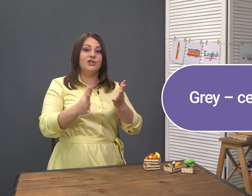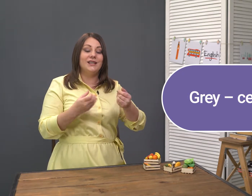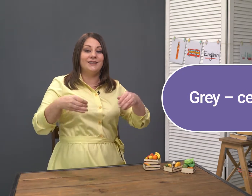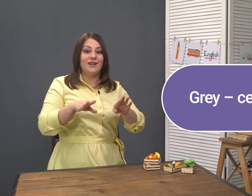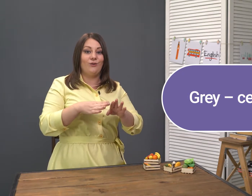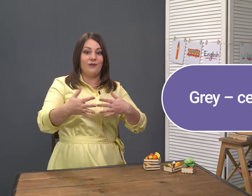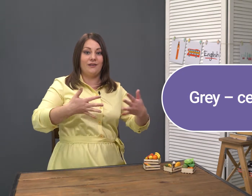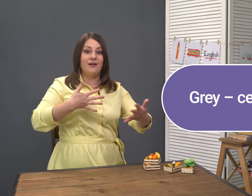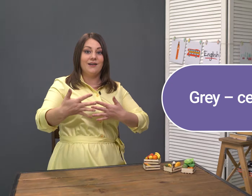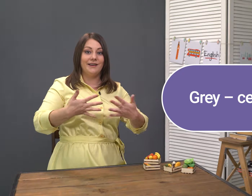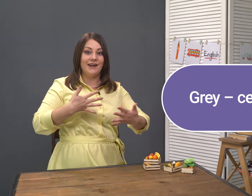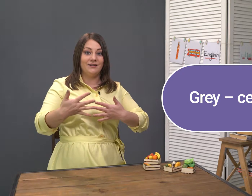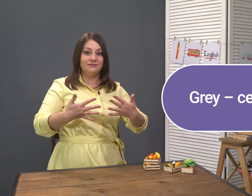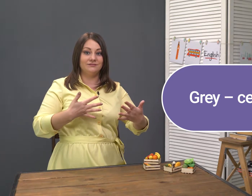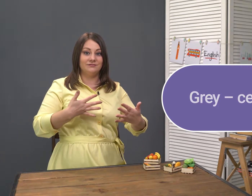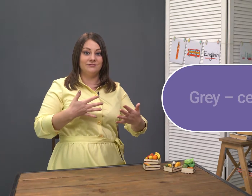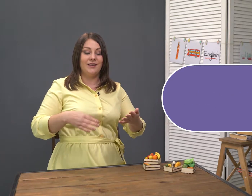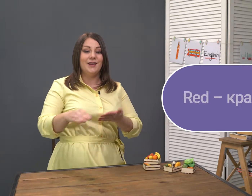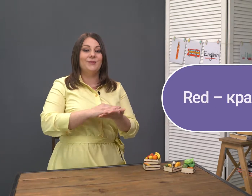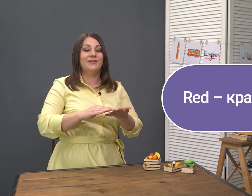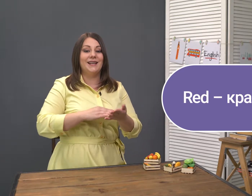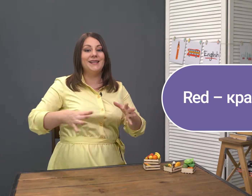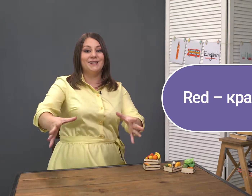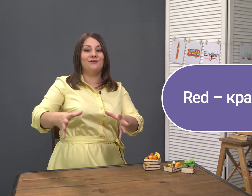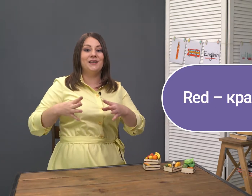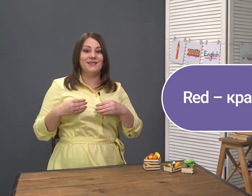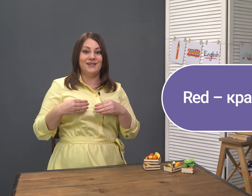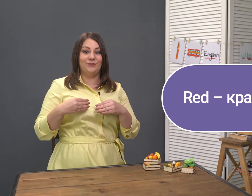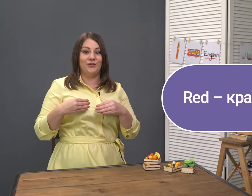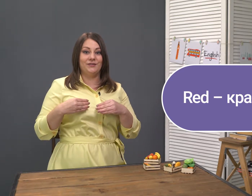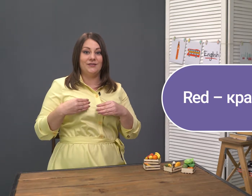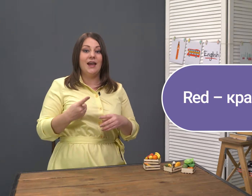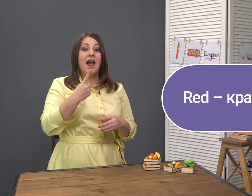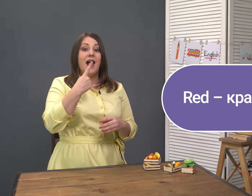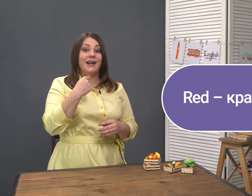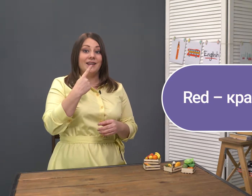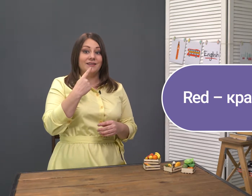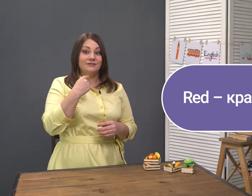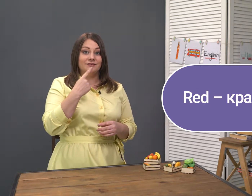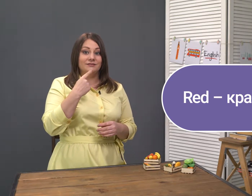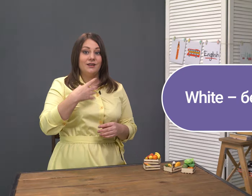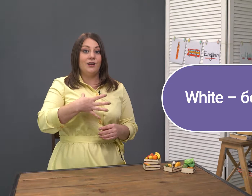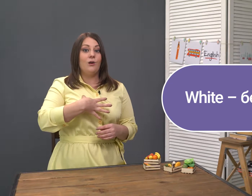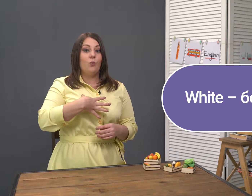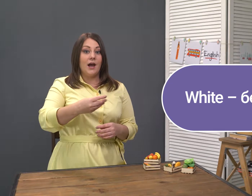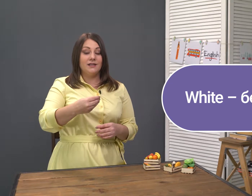Жест такой. Grey. Повторяйте вместе со мной. Red. White.